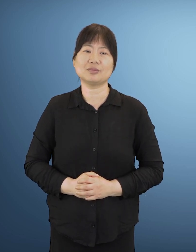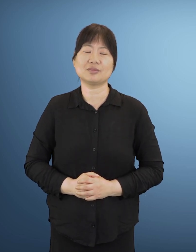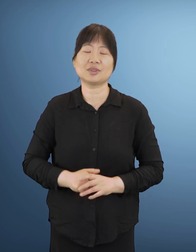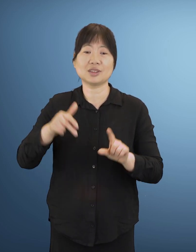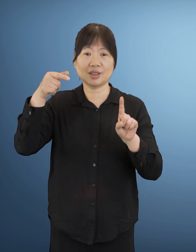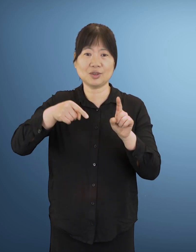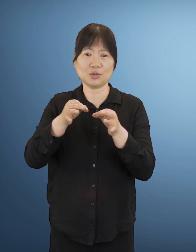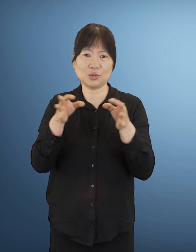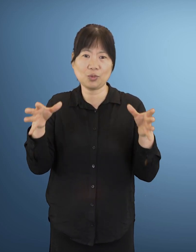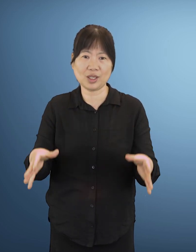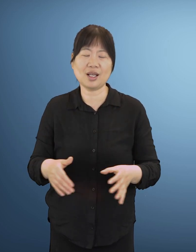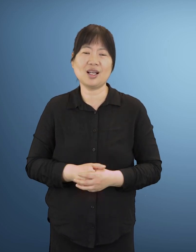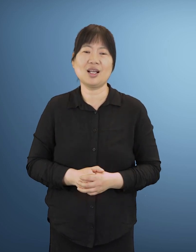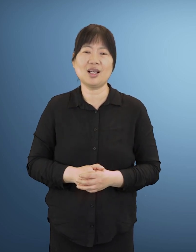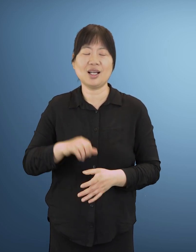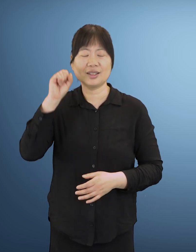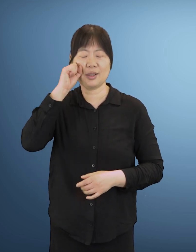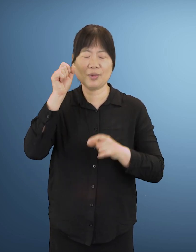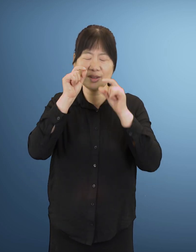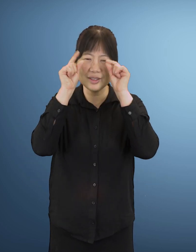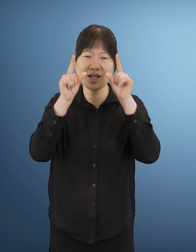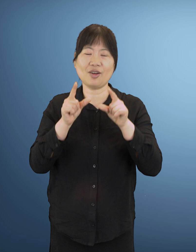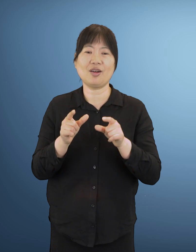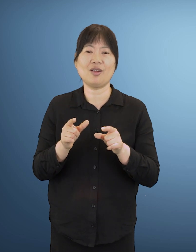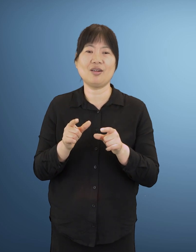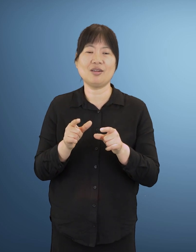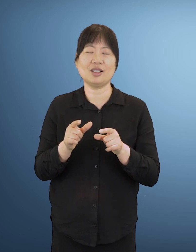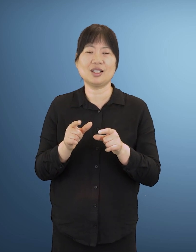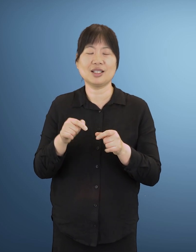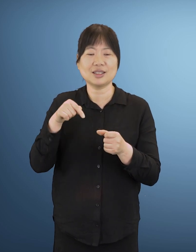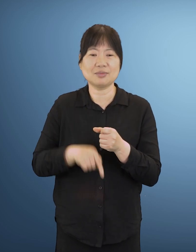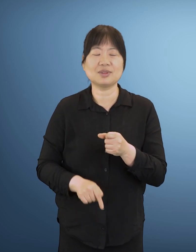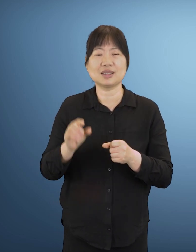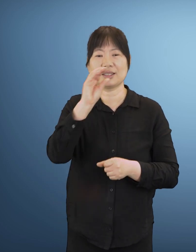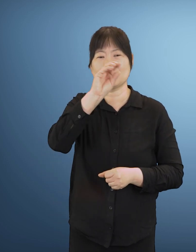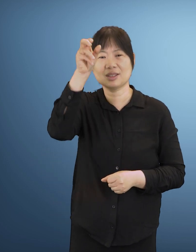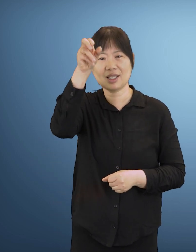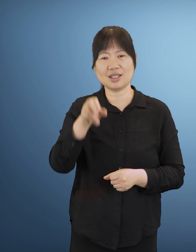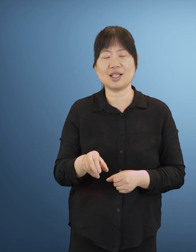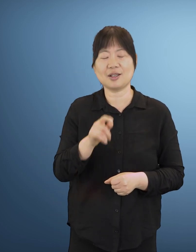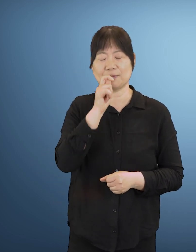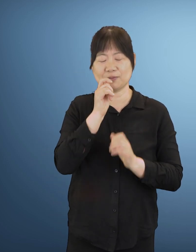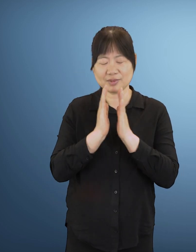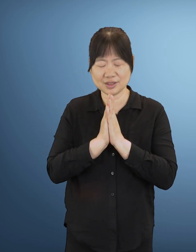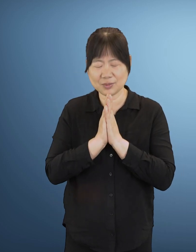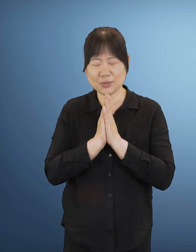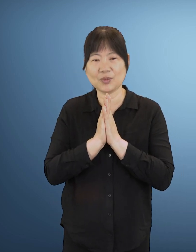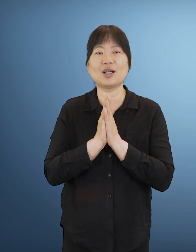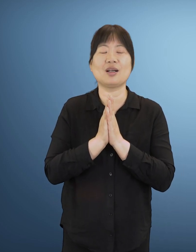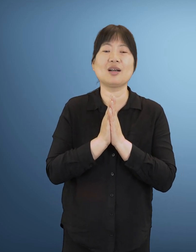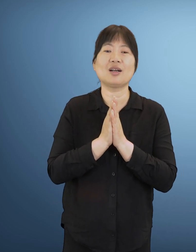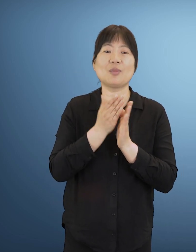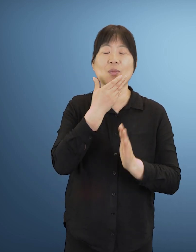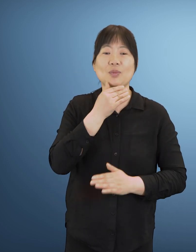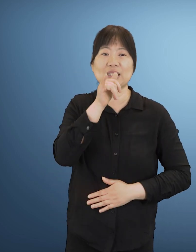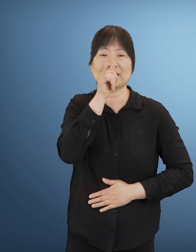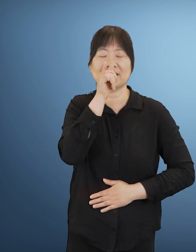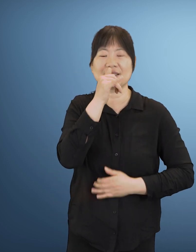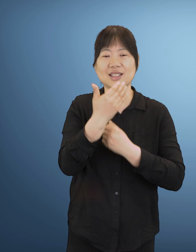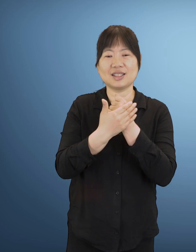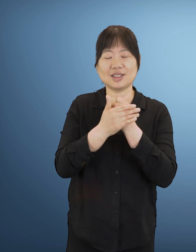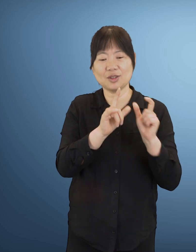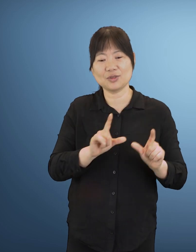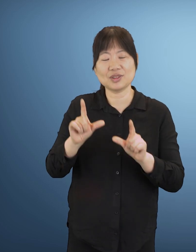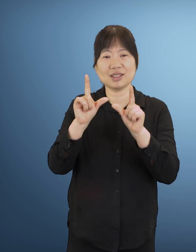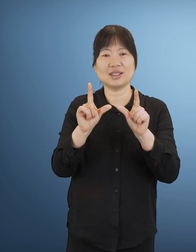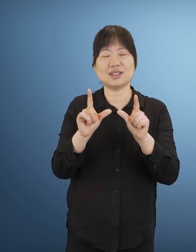한 주간 새벽을 깨워서 깊이 십자가를 묵상하는 복된 은혜를 누릴